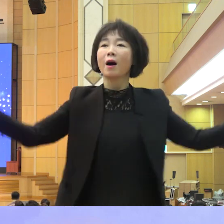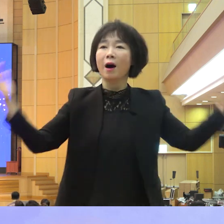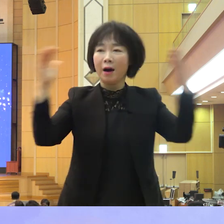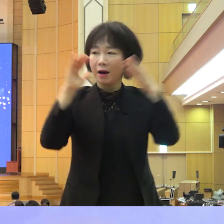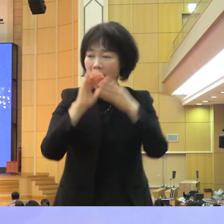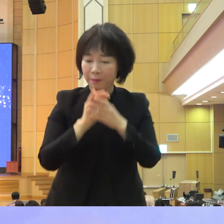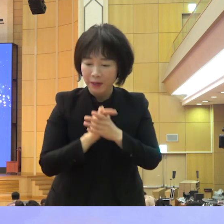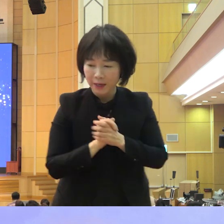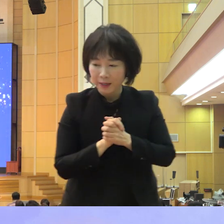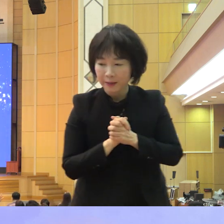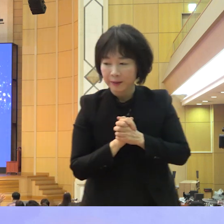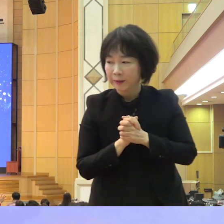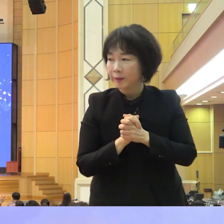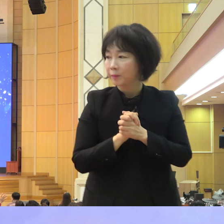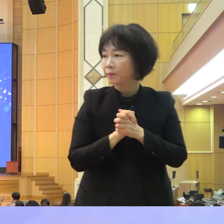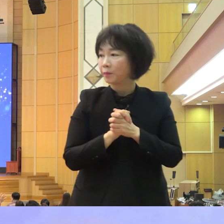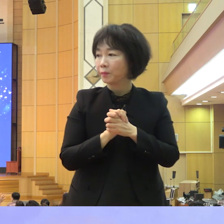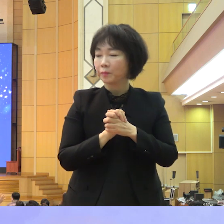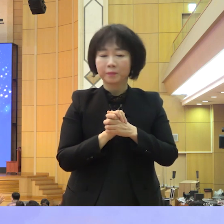영광.